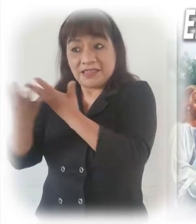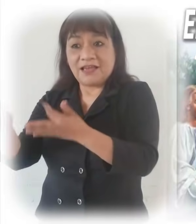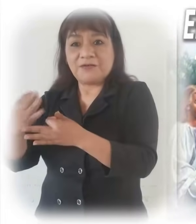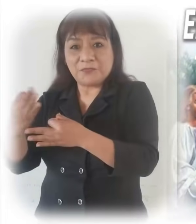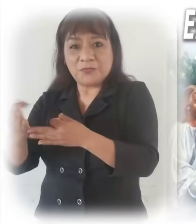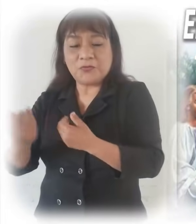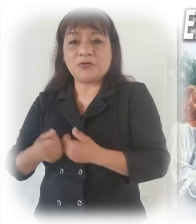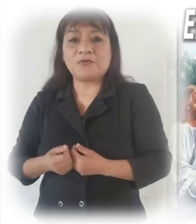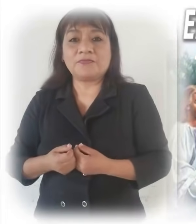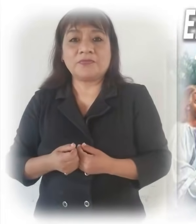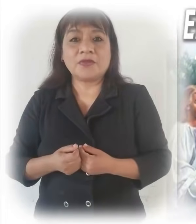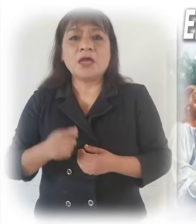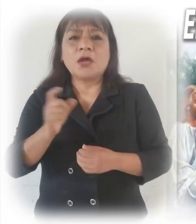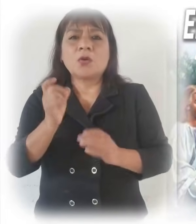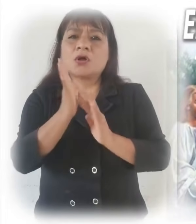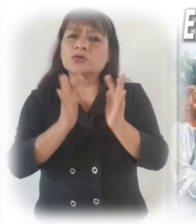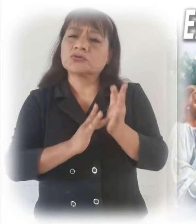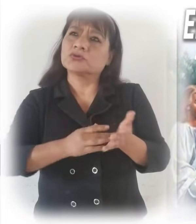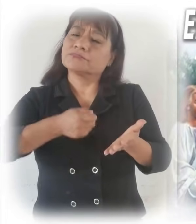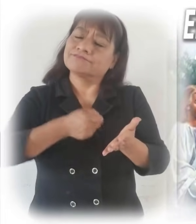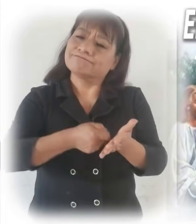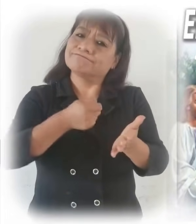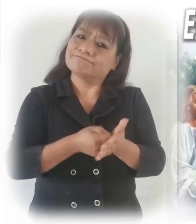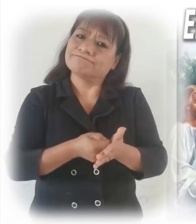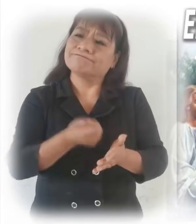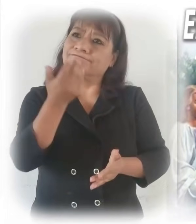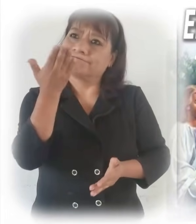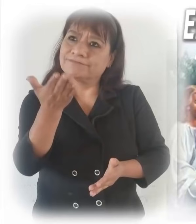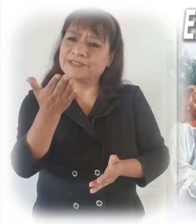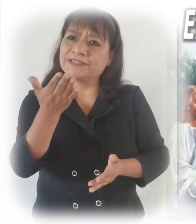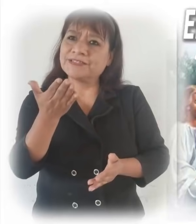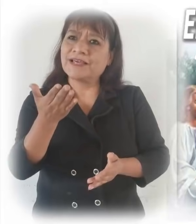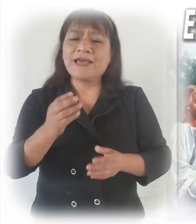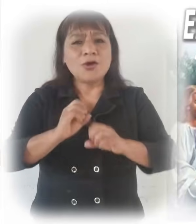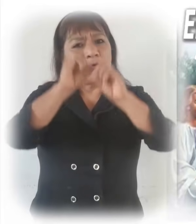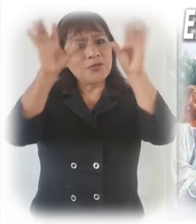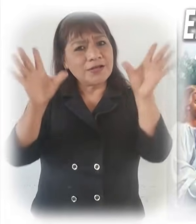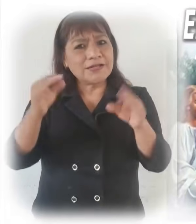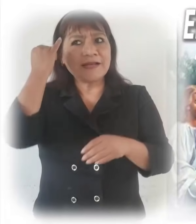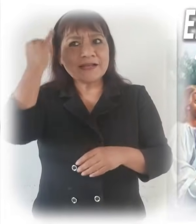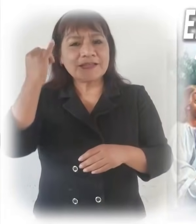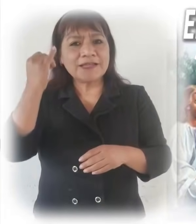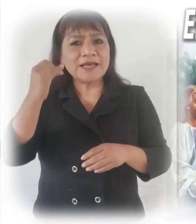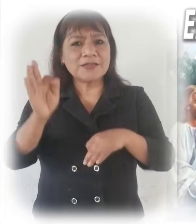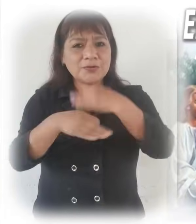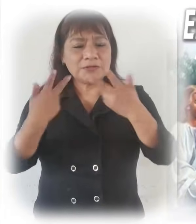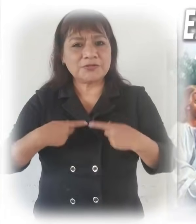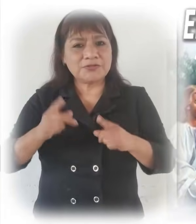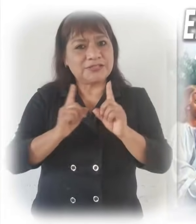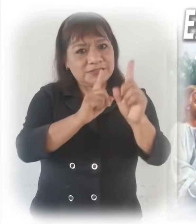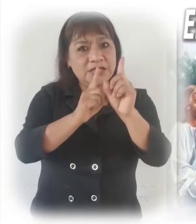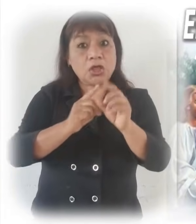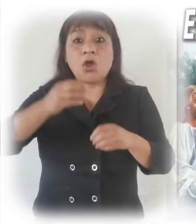producirán frutos. Cuando Jesús exige una clara definición entre los que lo siguen y los